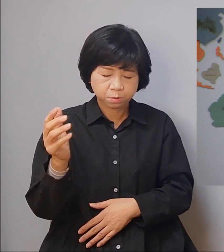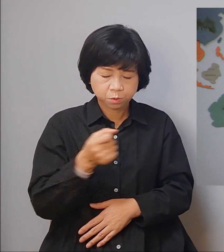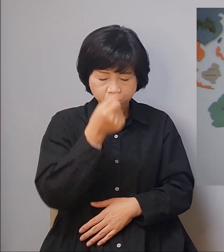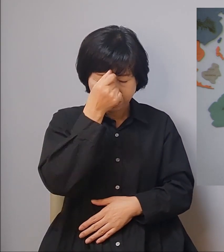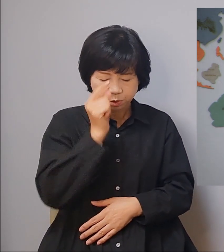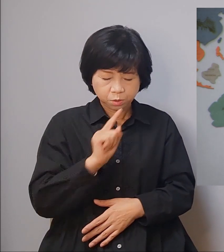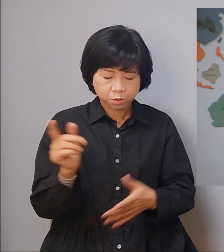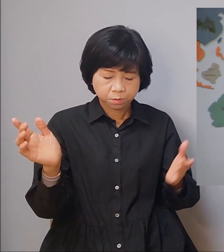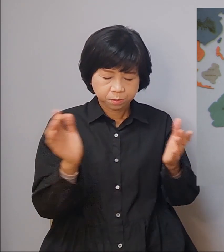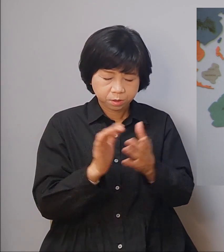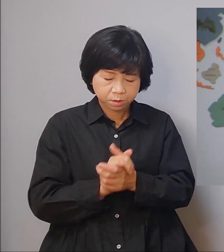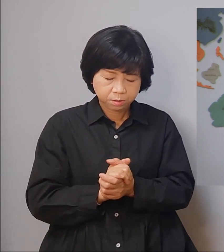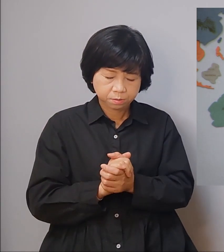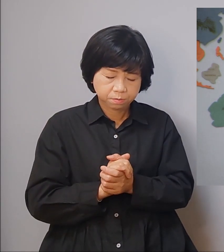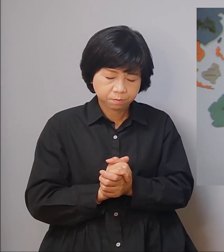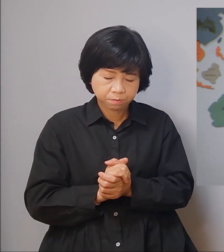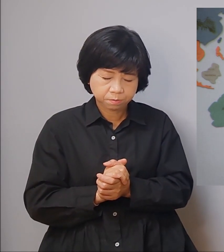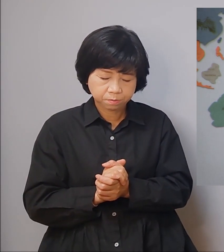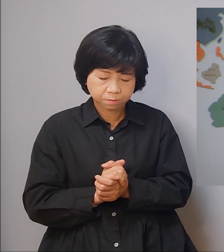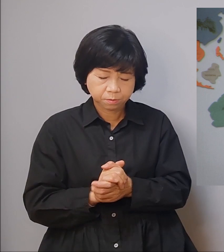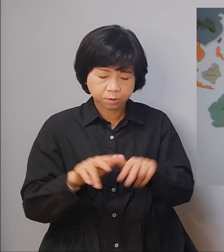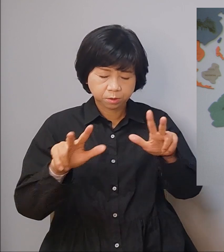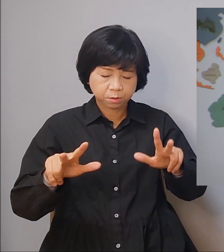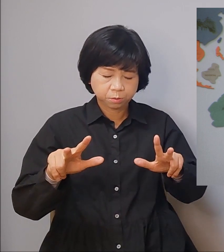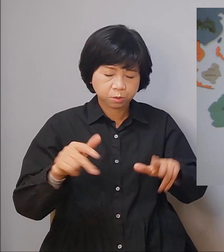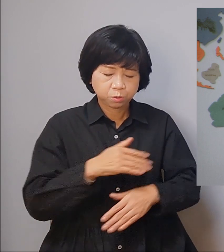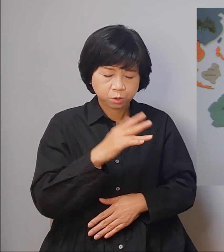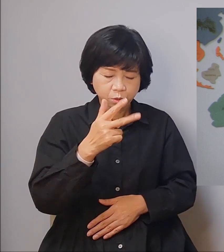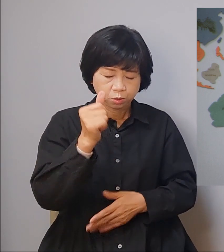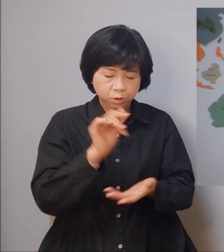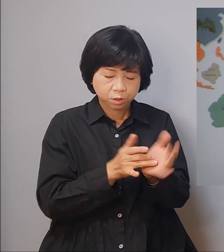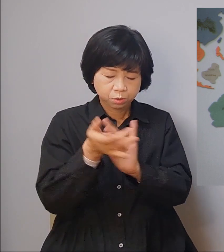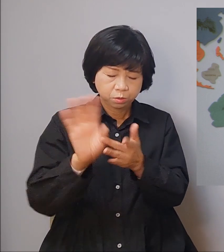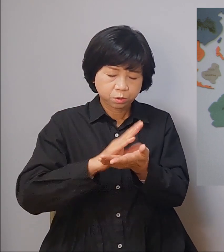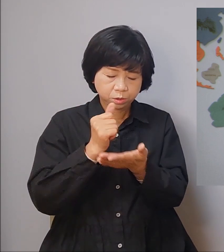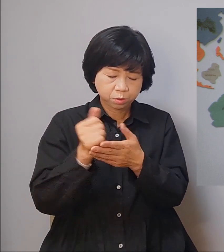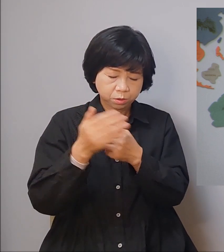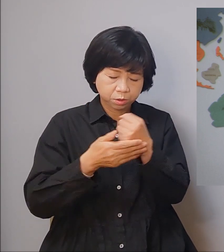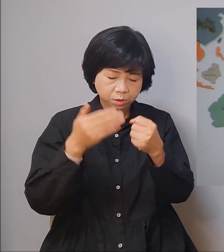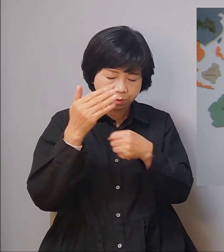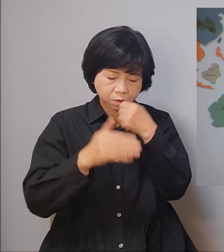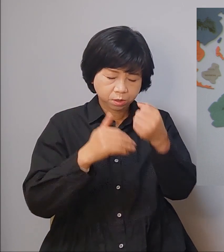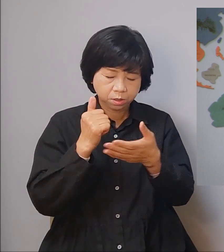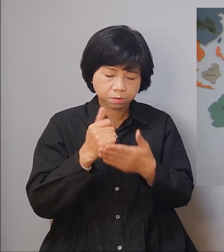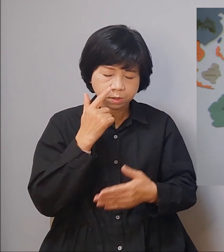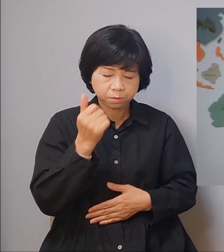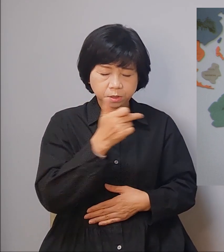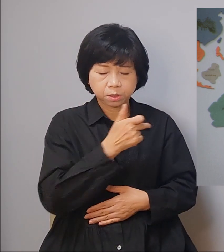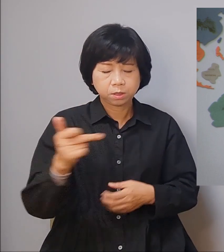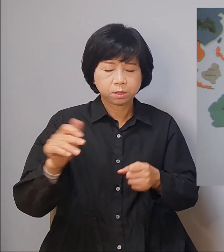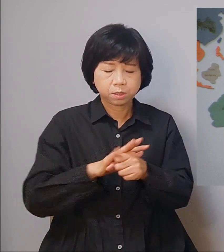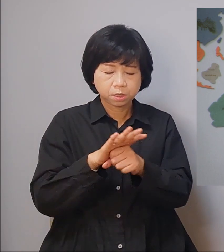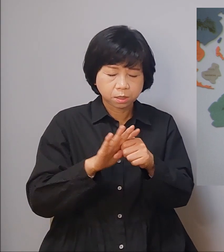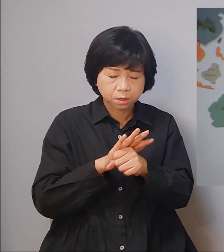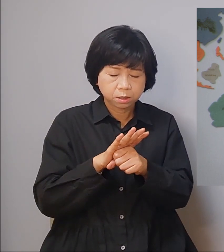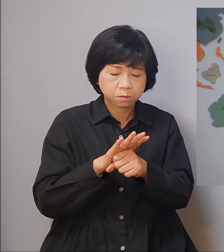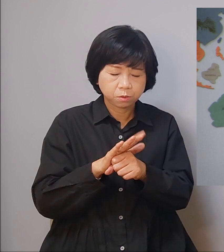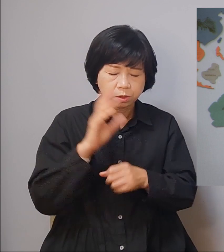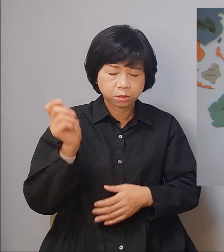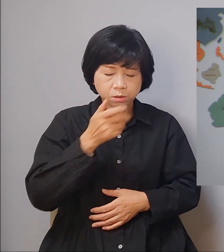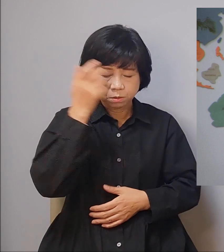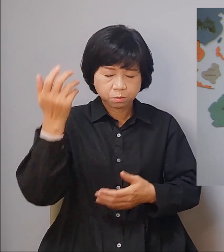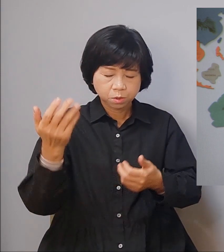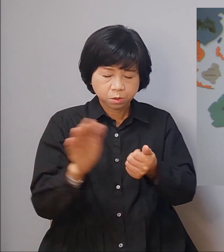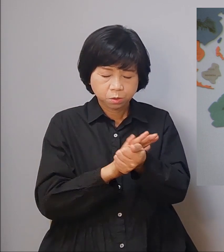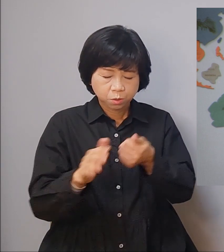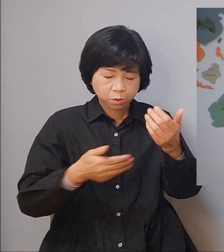이름으로 기도드립니다. 아멘. 지금은 우리 주 예수 그리스도의 은혜와 하나님 아버지의 그 크신 사랑하심과